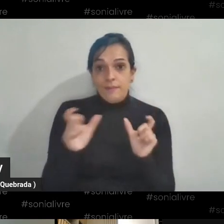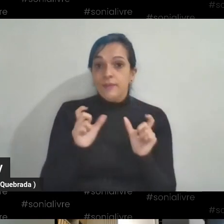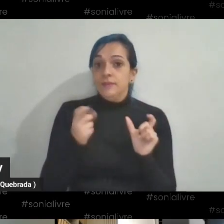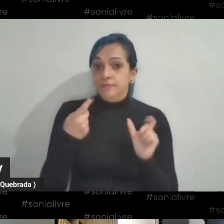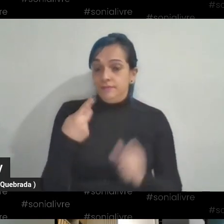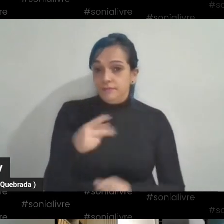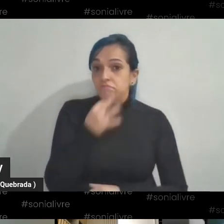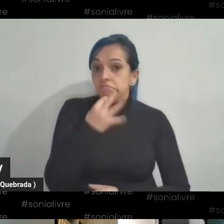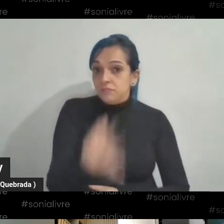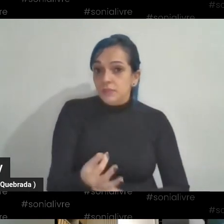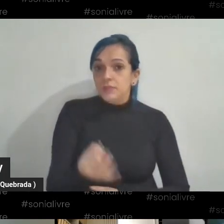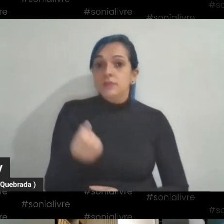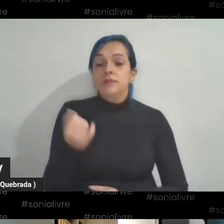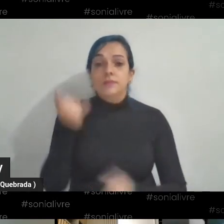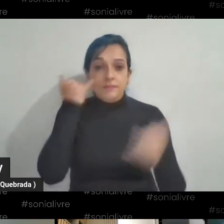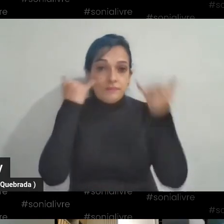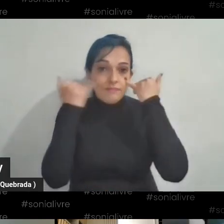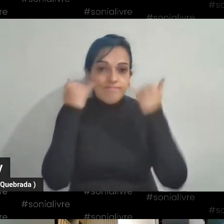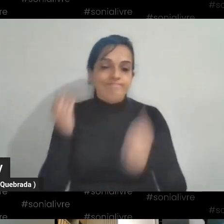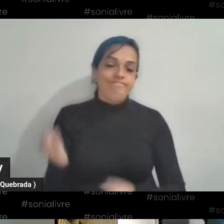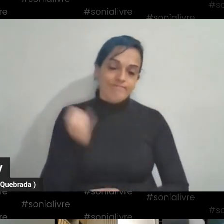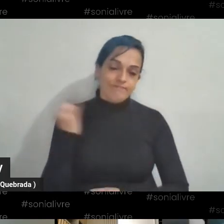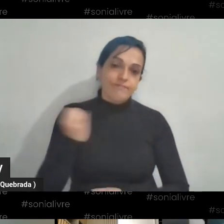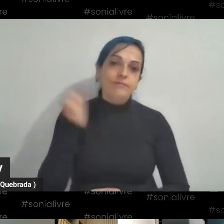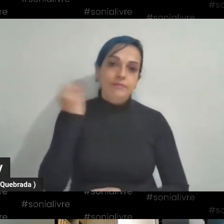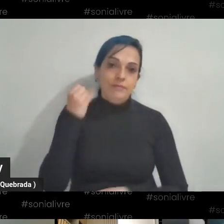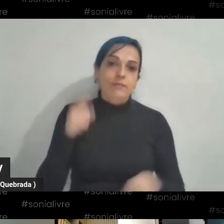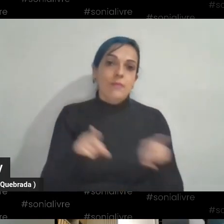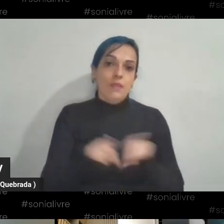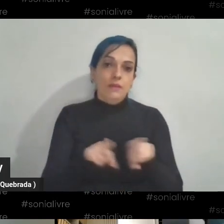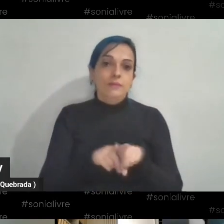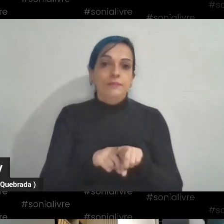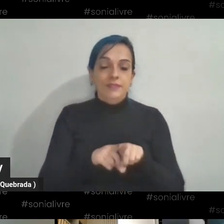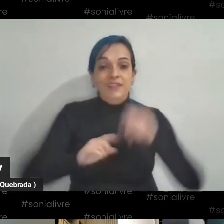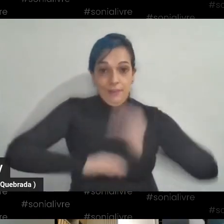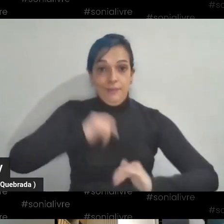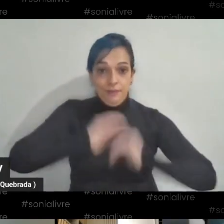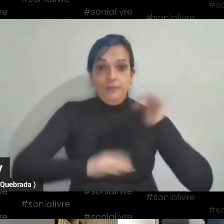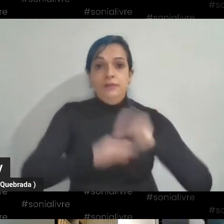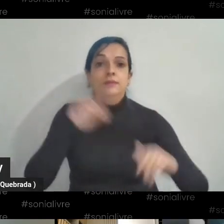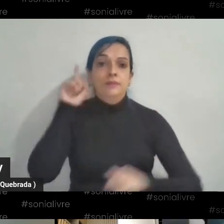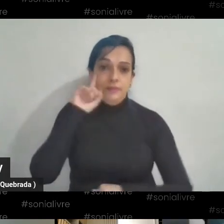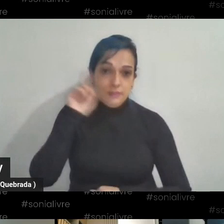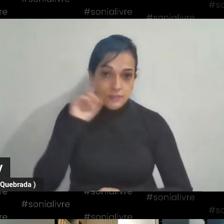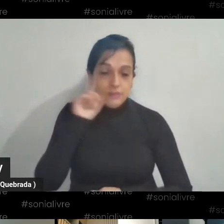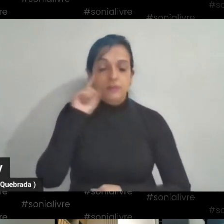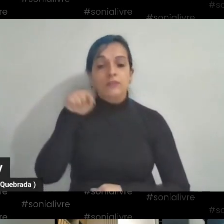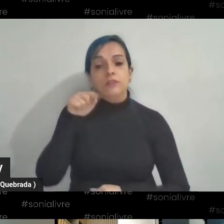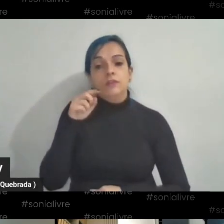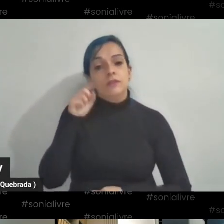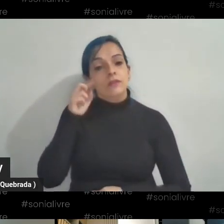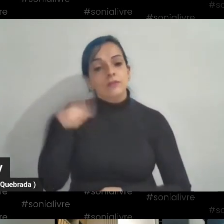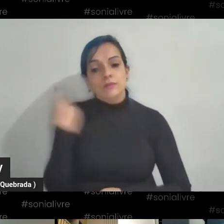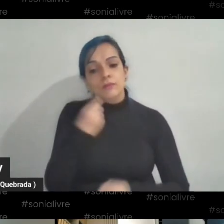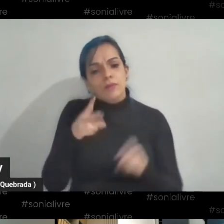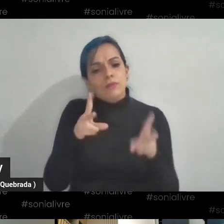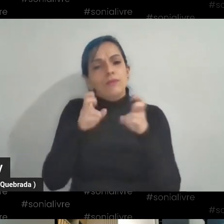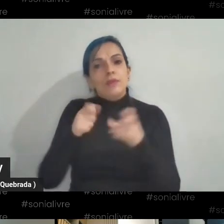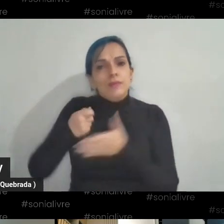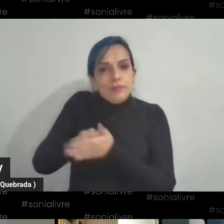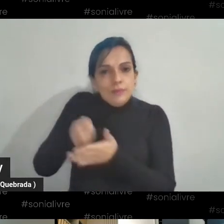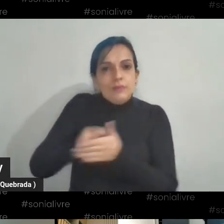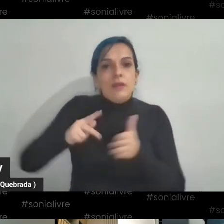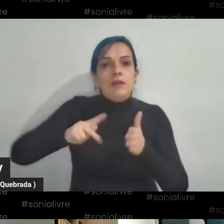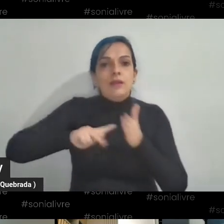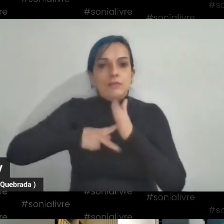mais informação e informação prática, né? Da vida prática ali de quem está na batalha sindical